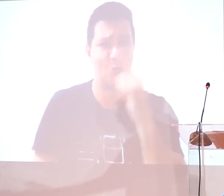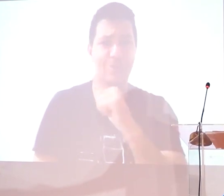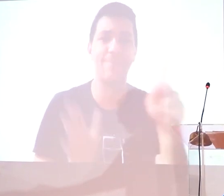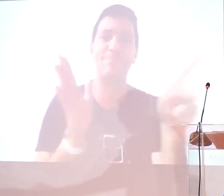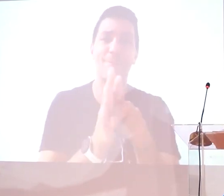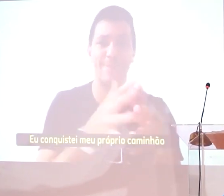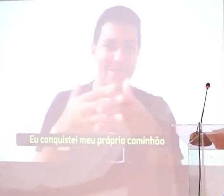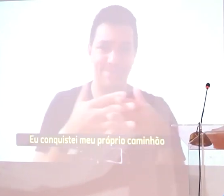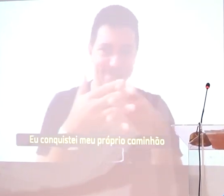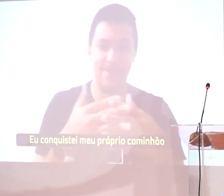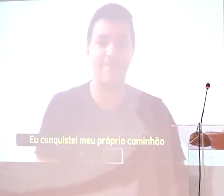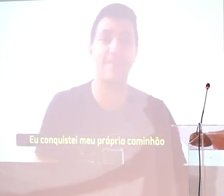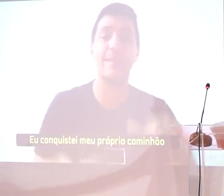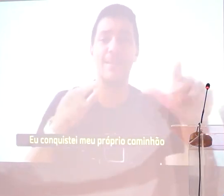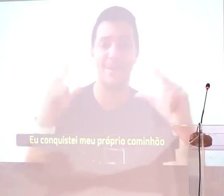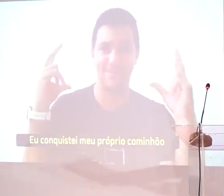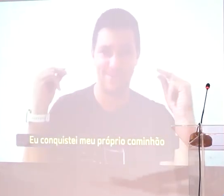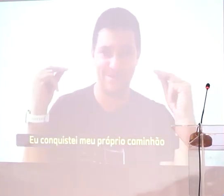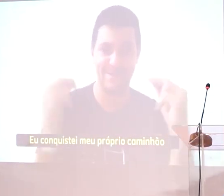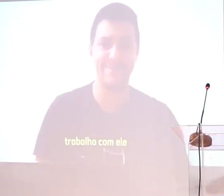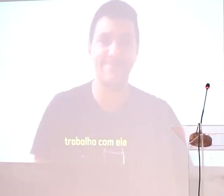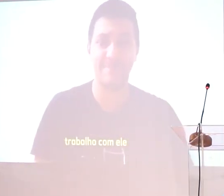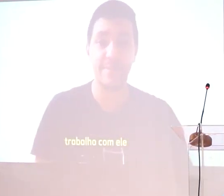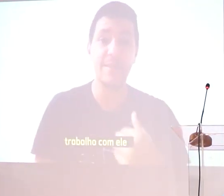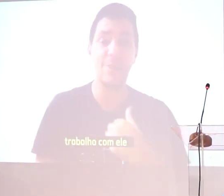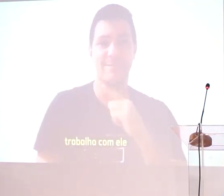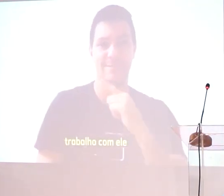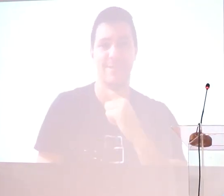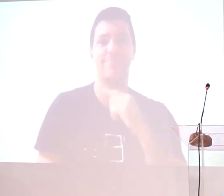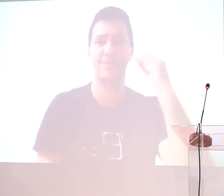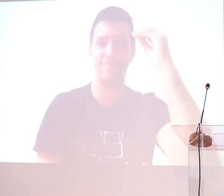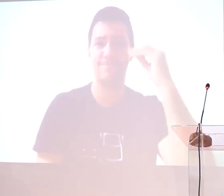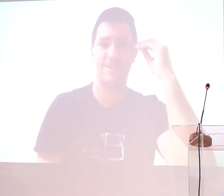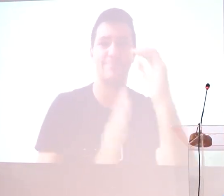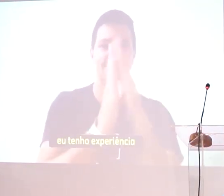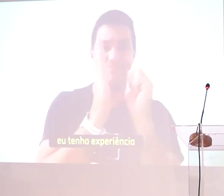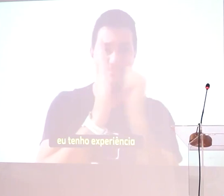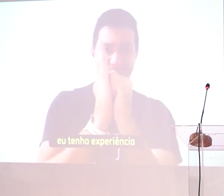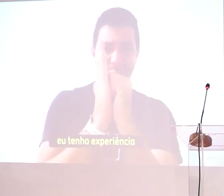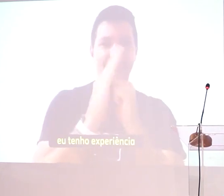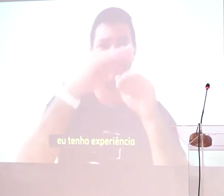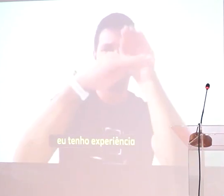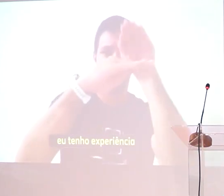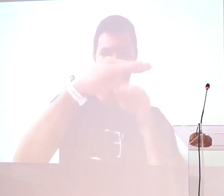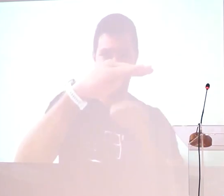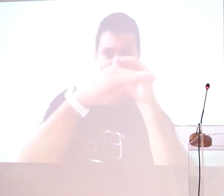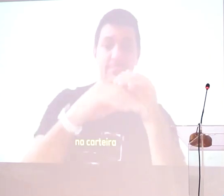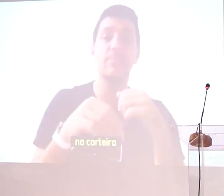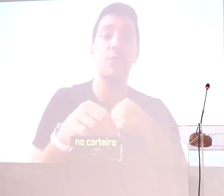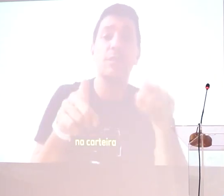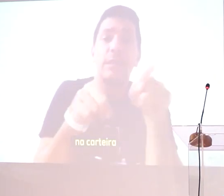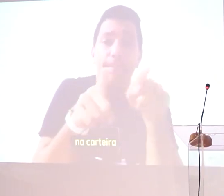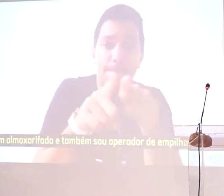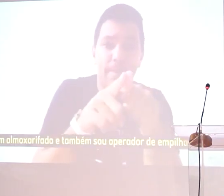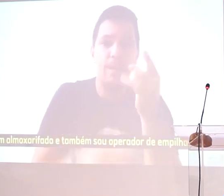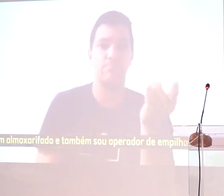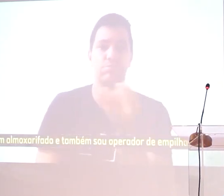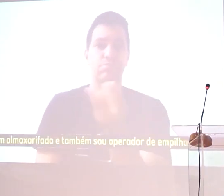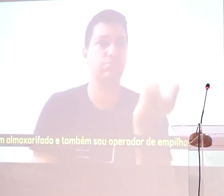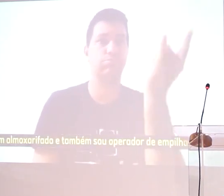Eu conquistei meu próprio caminhão e trabalho com ele como motorista. Tenho experiência na carteira com amocharifado